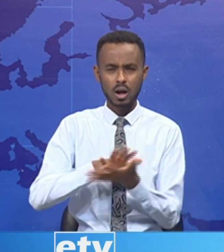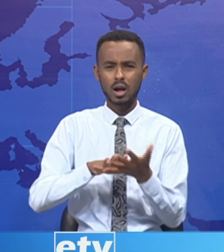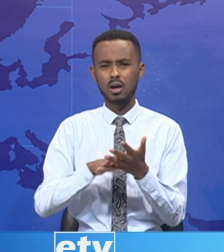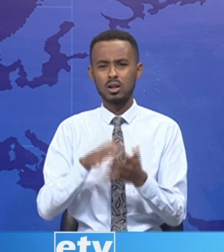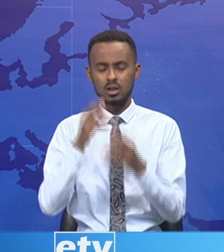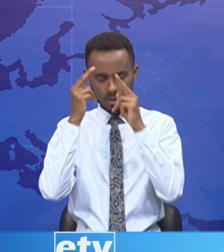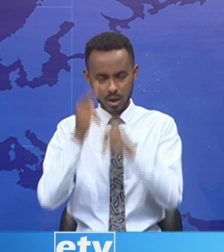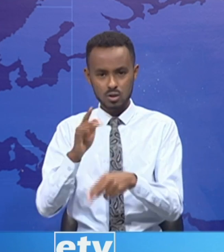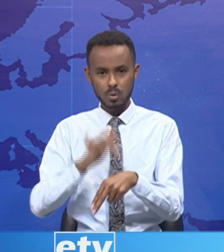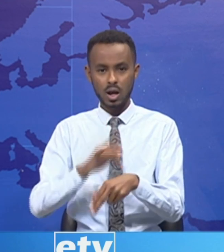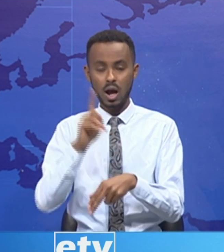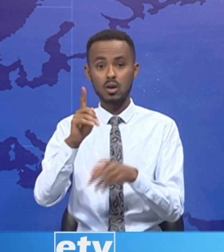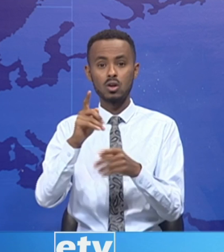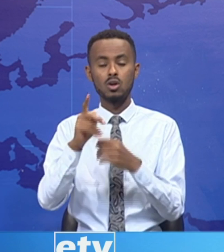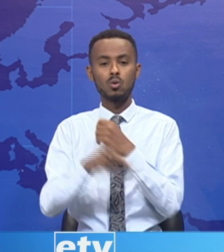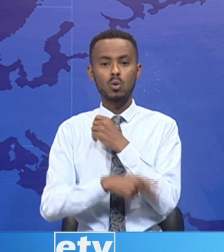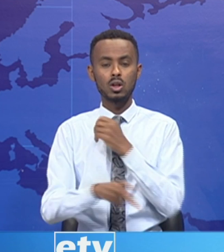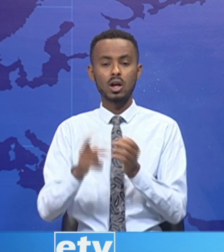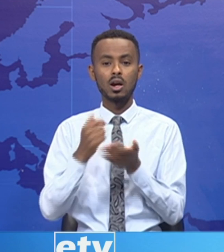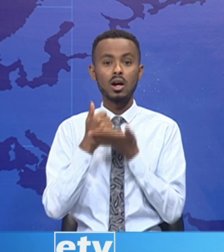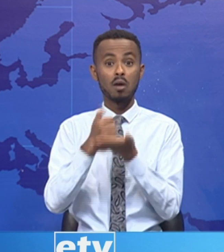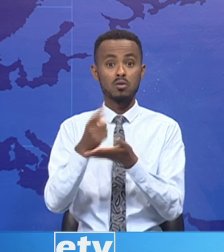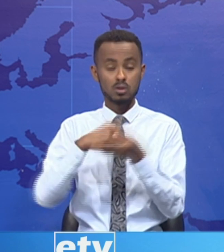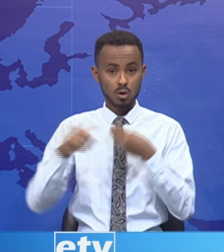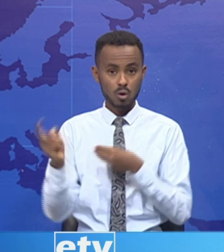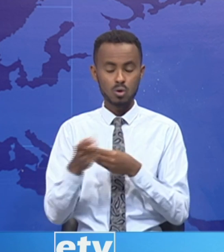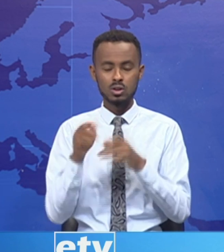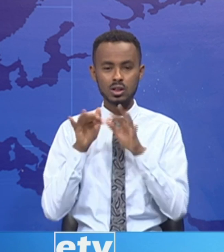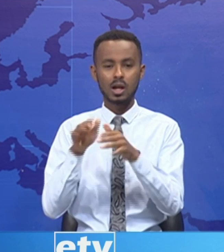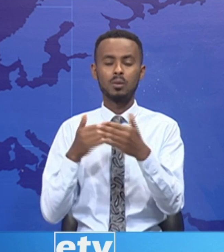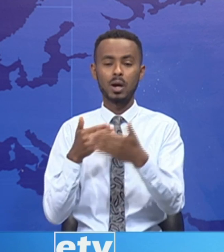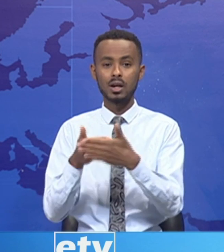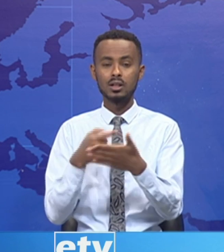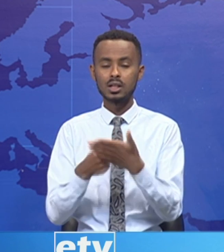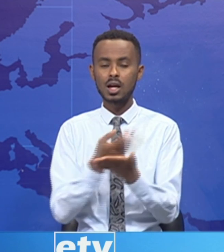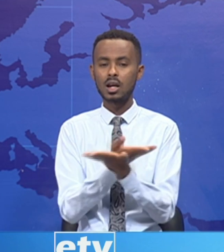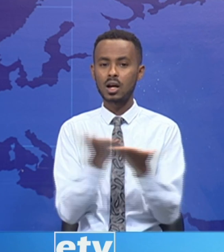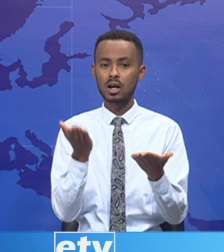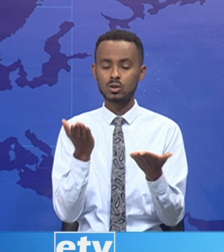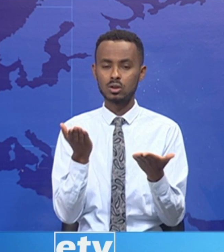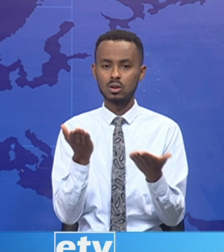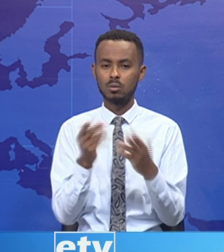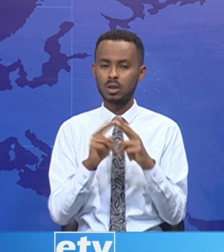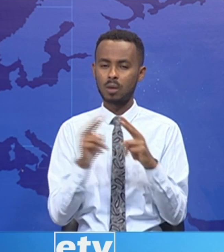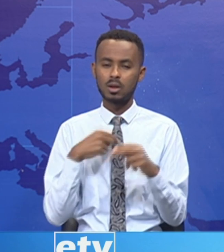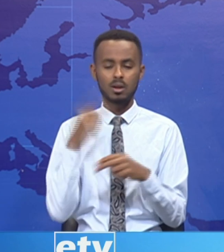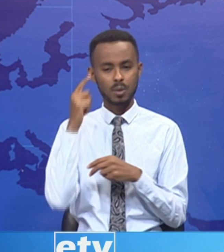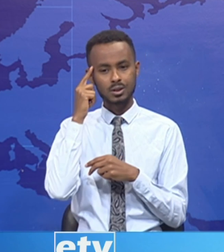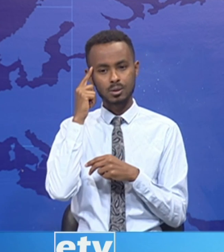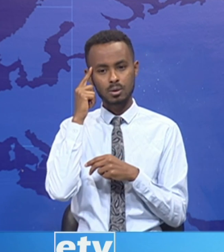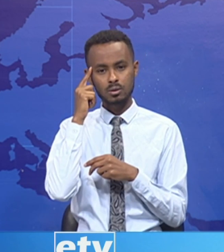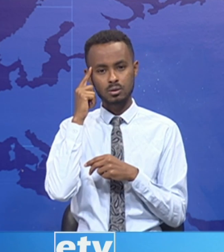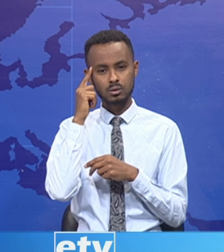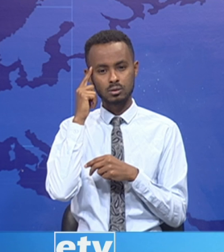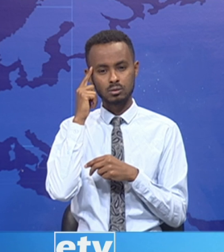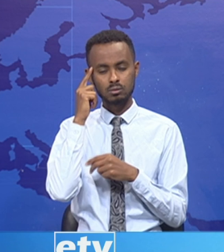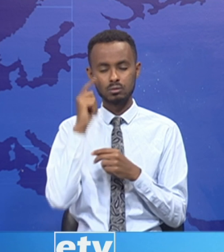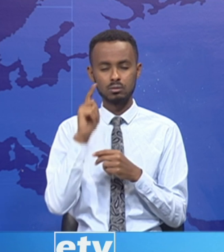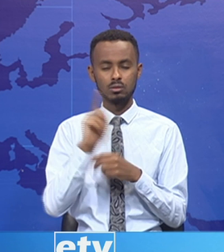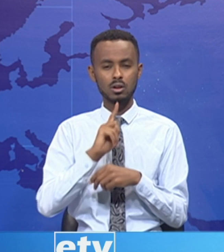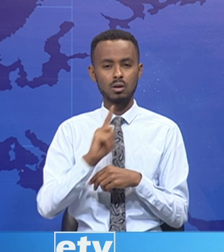አንድ የፖለቲካ ደጋፊ ስለሆኑ ጥቃት ማድረስ፣ እንደዚህ አይነት ነገሮች በጣም አይ ቲንክ ምንድን